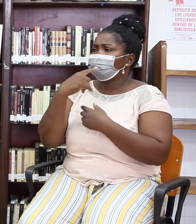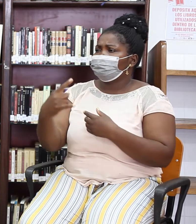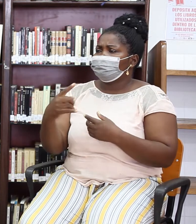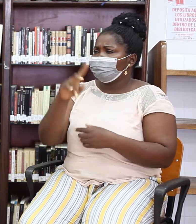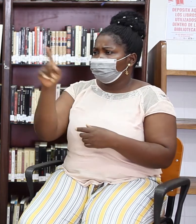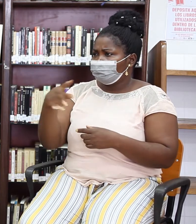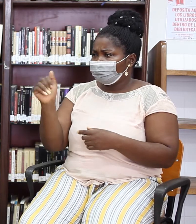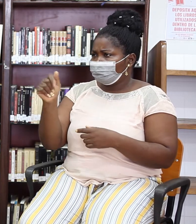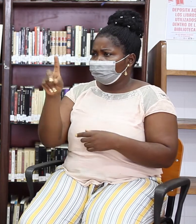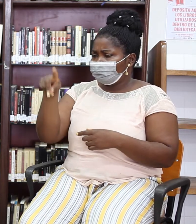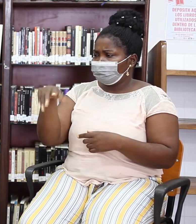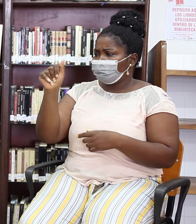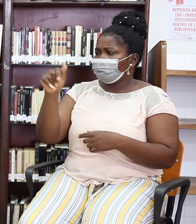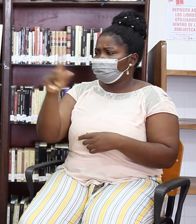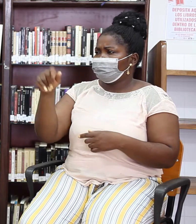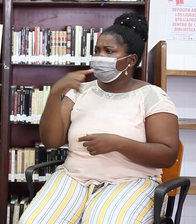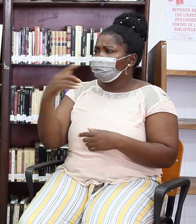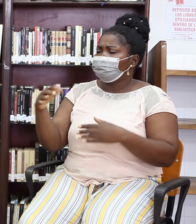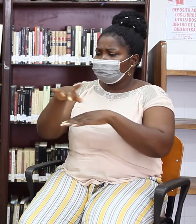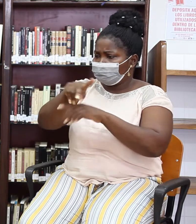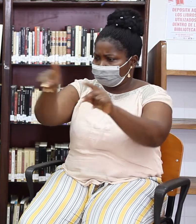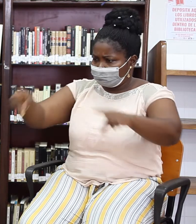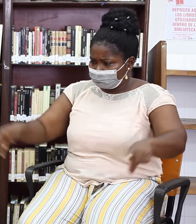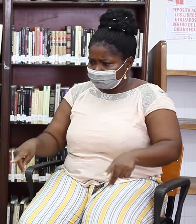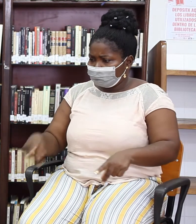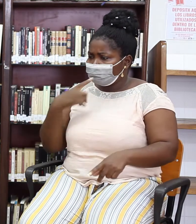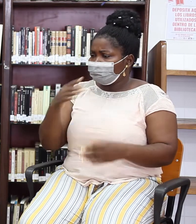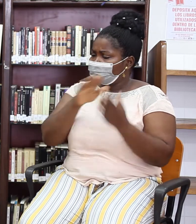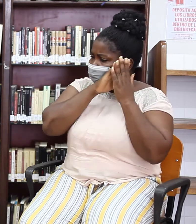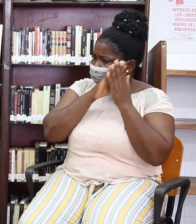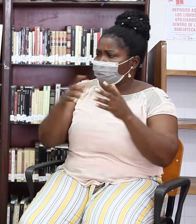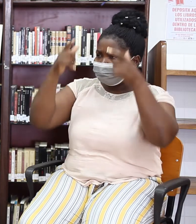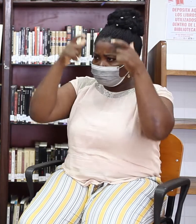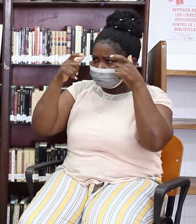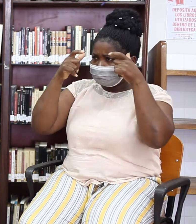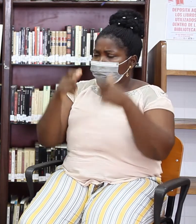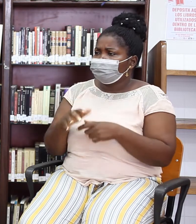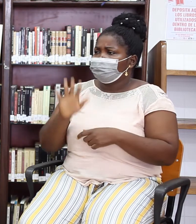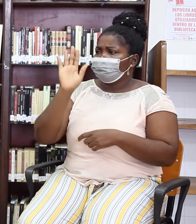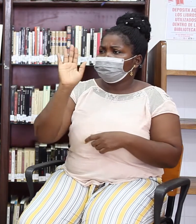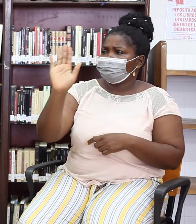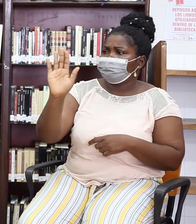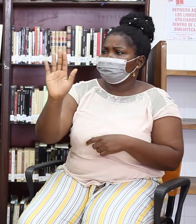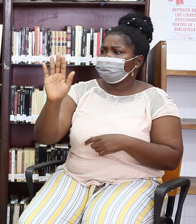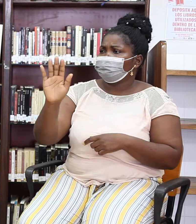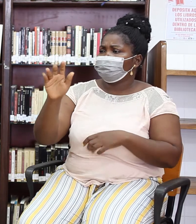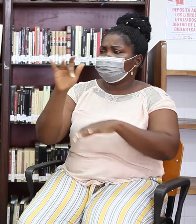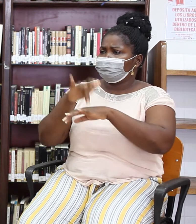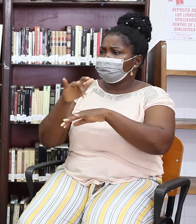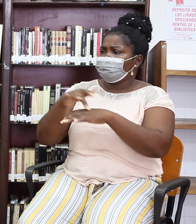Safusa se plantó en el patio donde reposaba el rey. En su